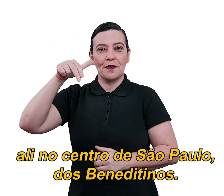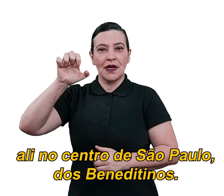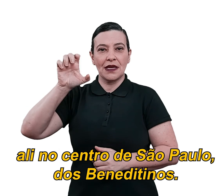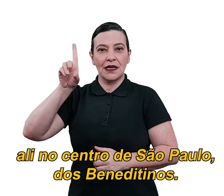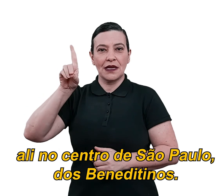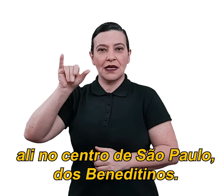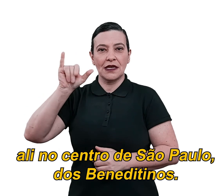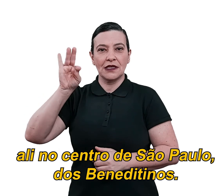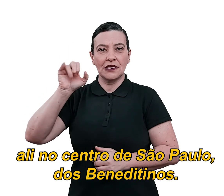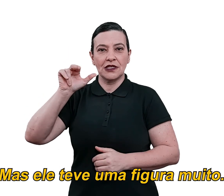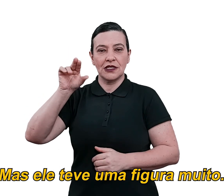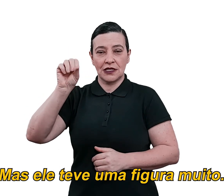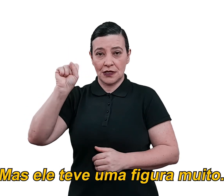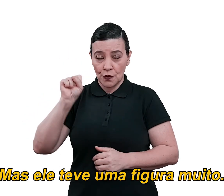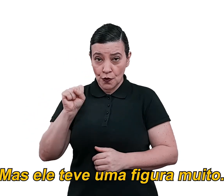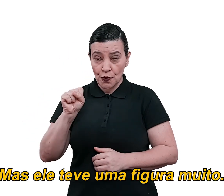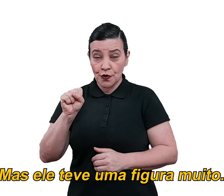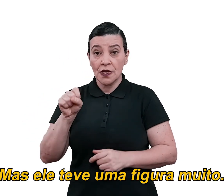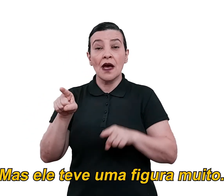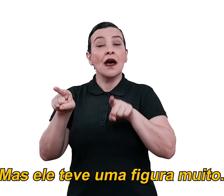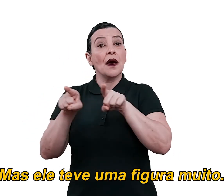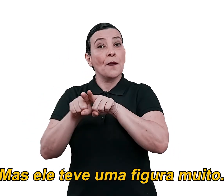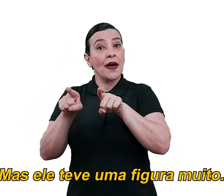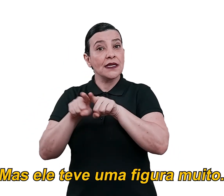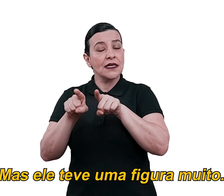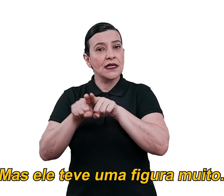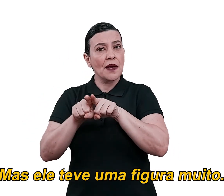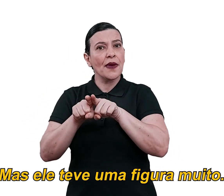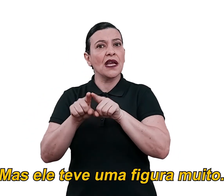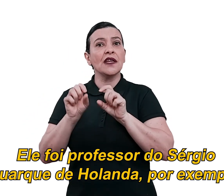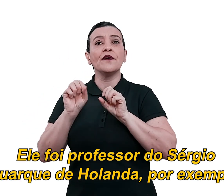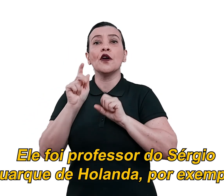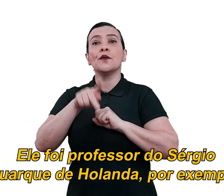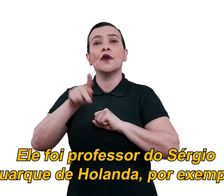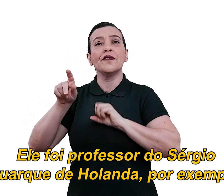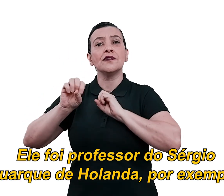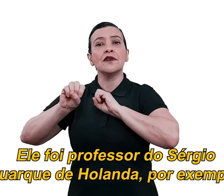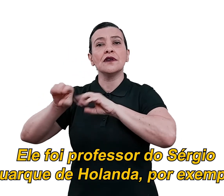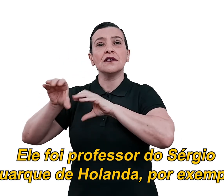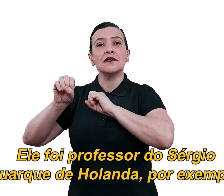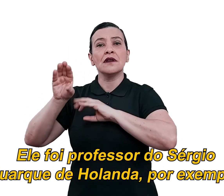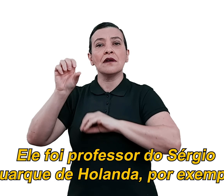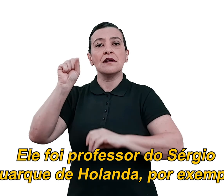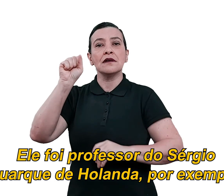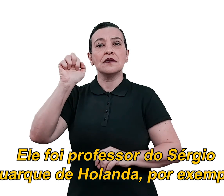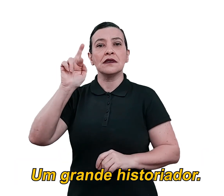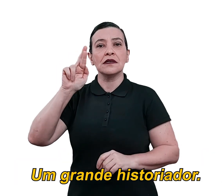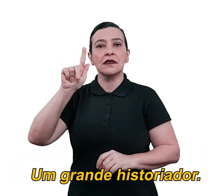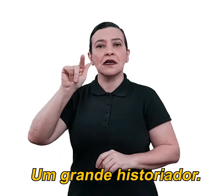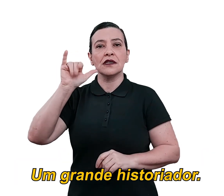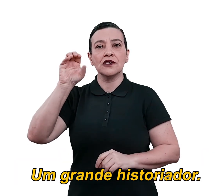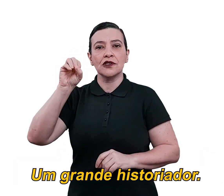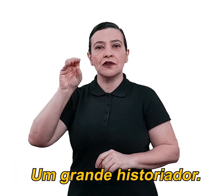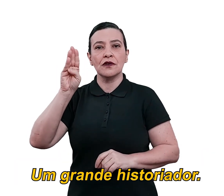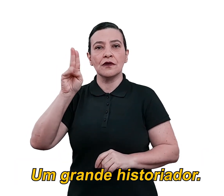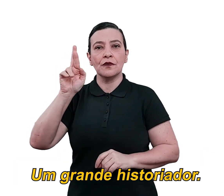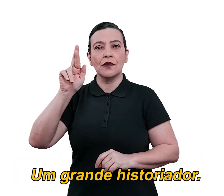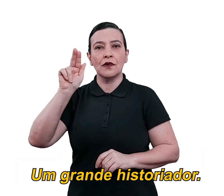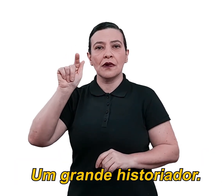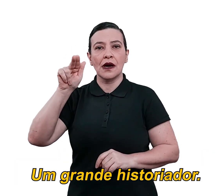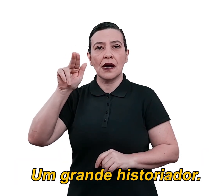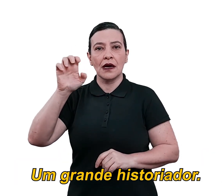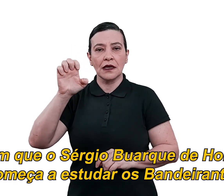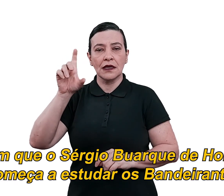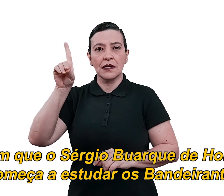Dos beneditinos ali. Mas aí ele teve uma figura muito... Ele foi professor do Sérgio Buarque de Holanda, por exemplo, de um grande